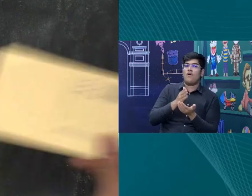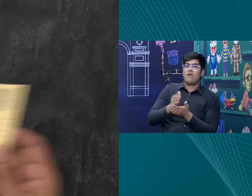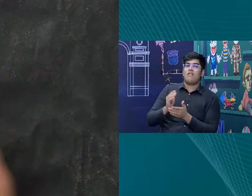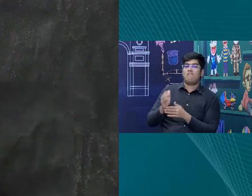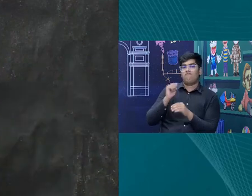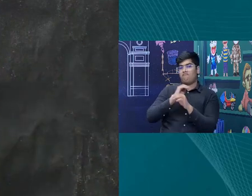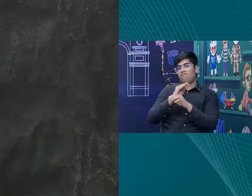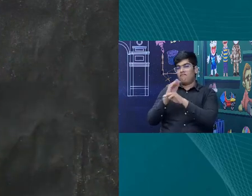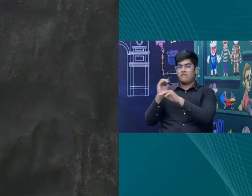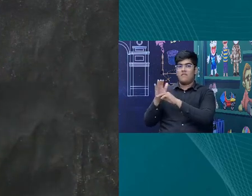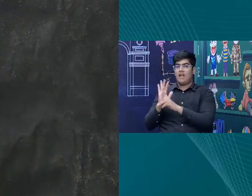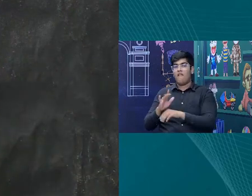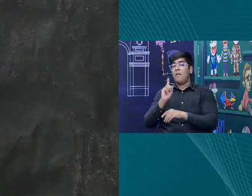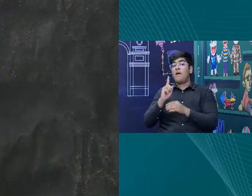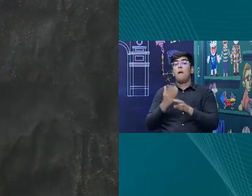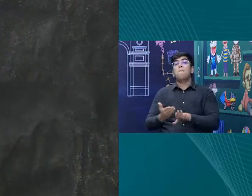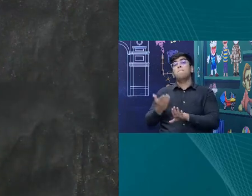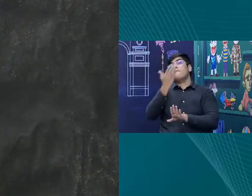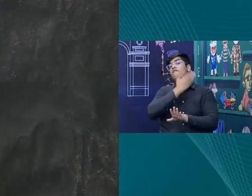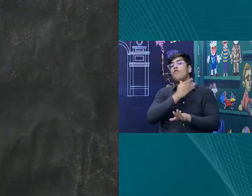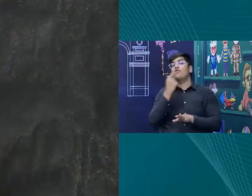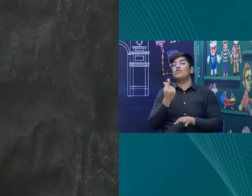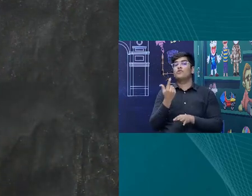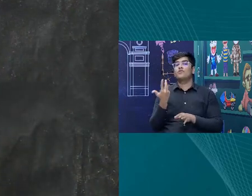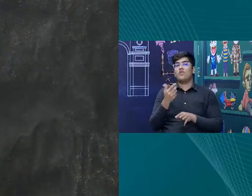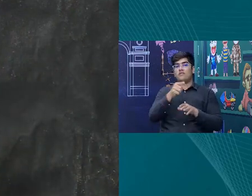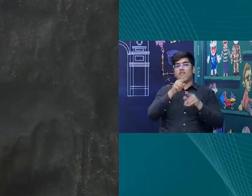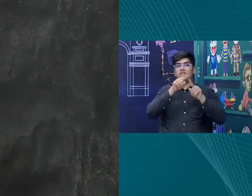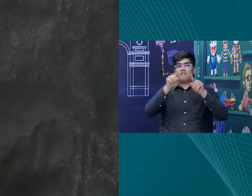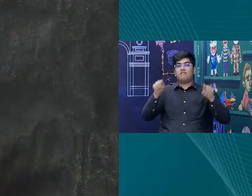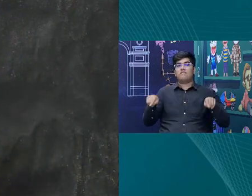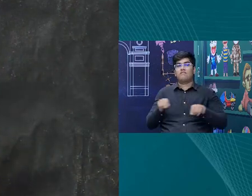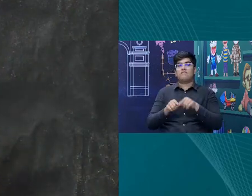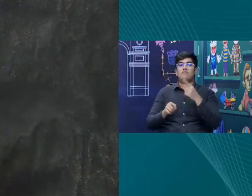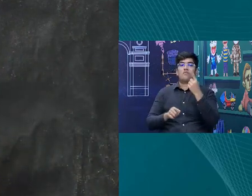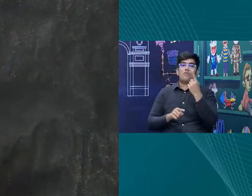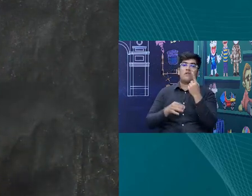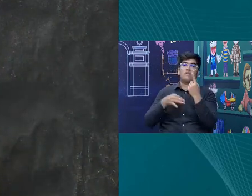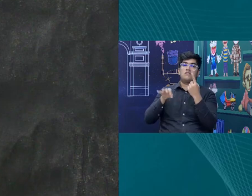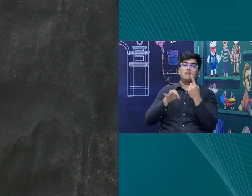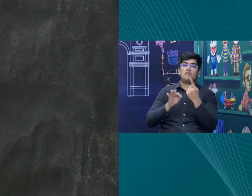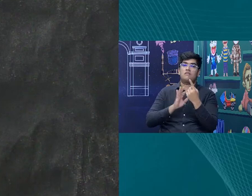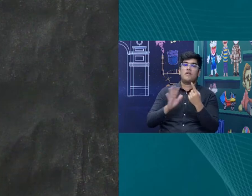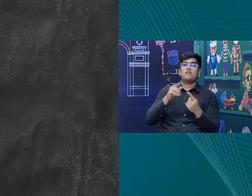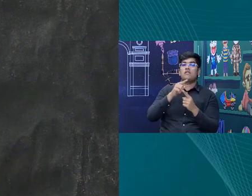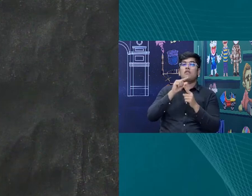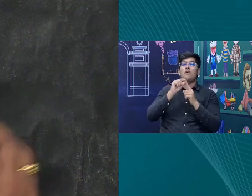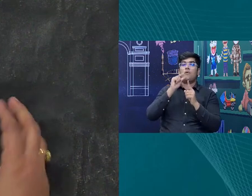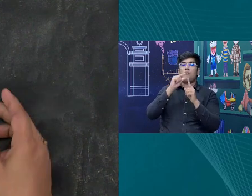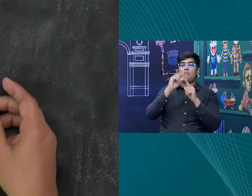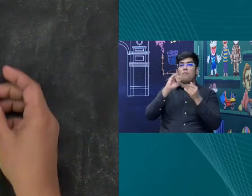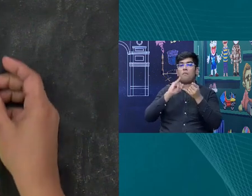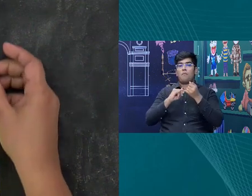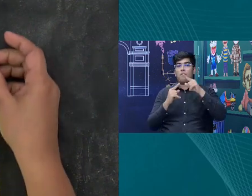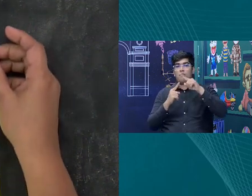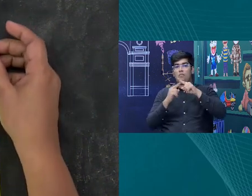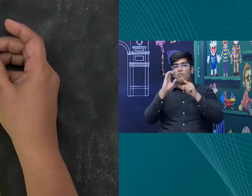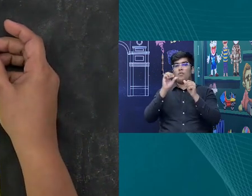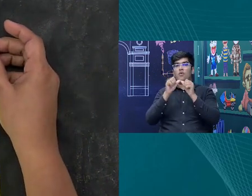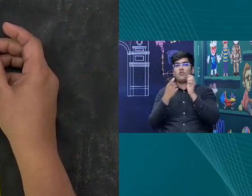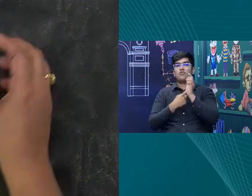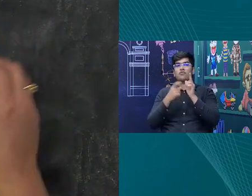किस से बेजते थे, सिरफ इस पोस्कार्ट के माध्यम से, देश के एक कौने से, दूसरे कौने तक हम ये